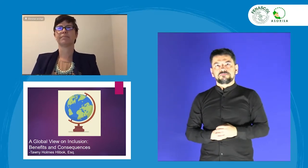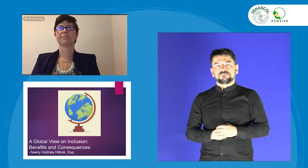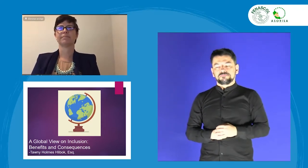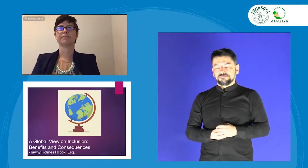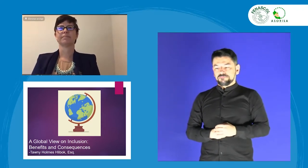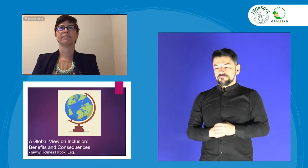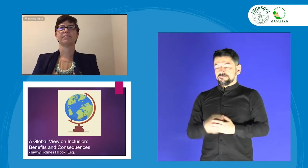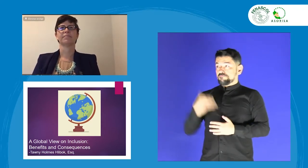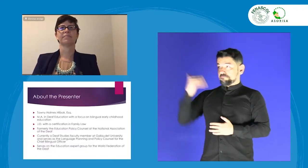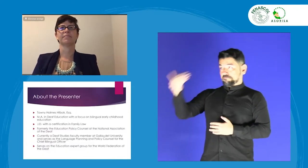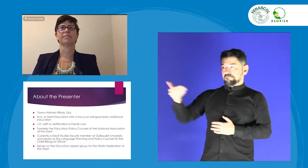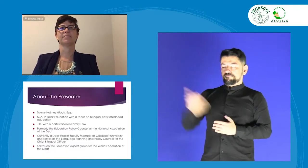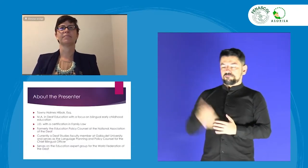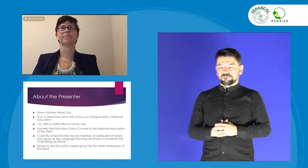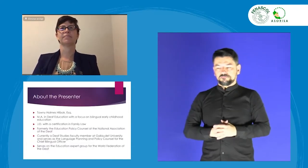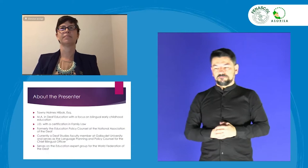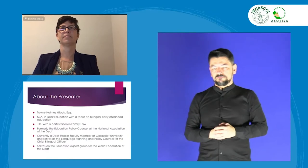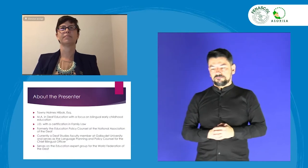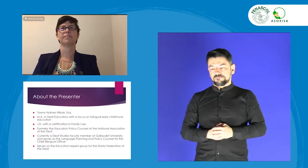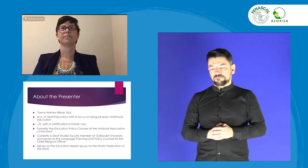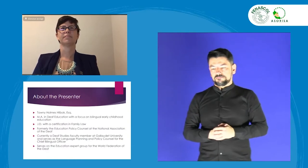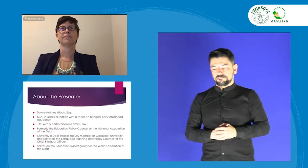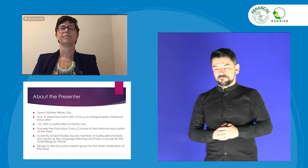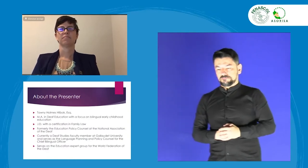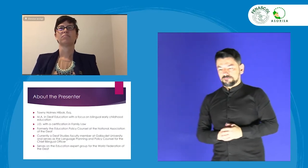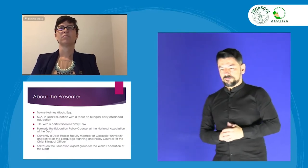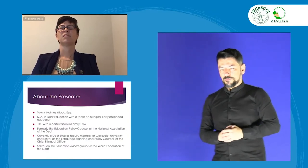el movimiento asociativo. Siguiente.